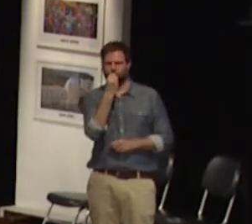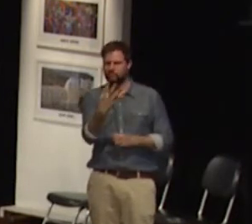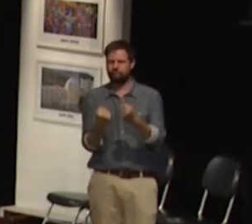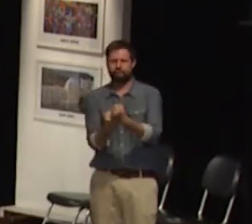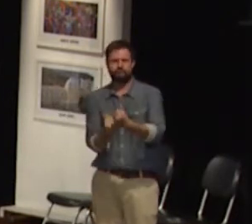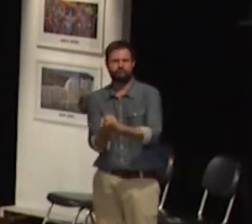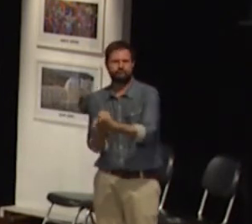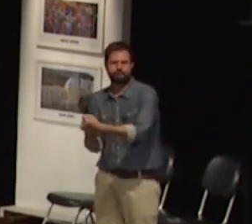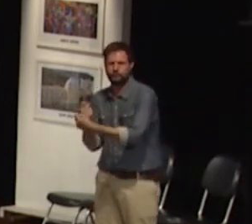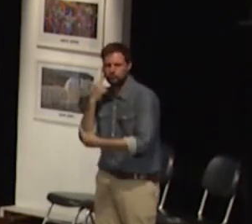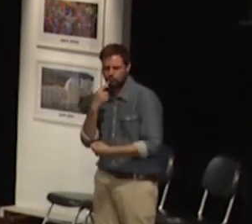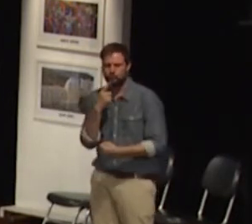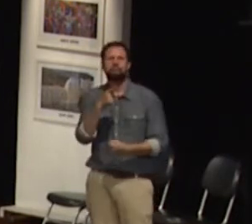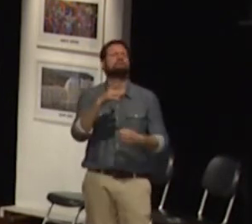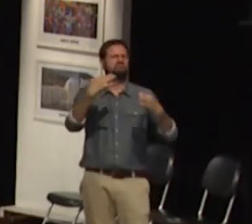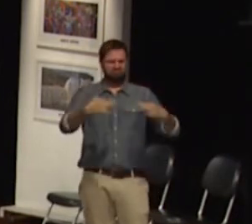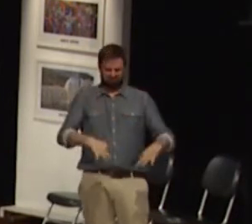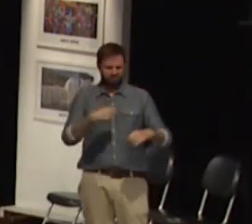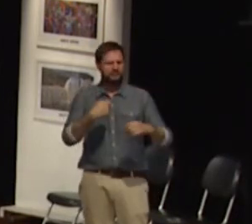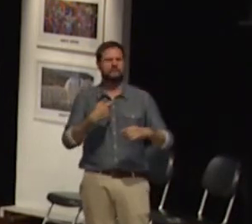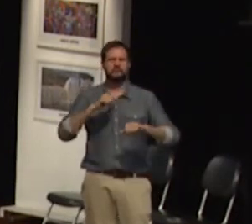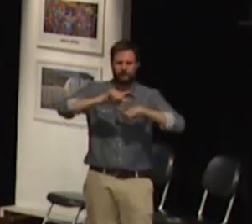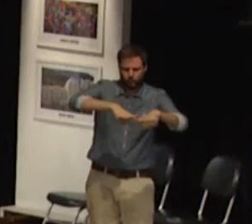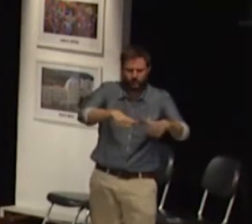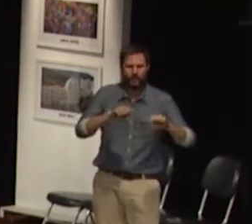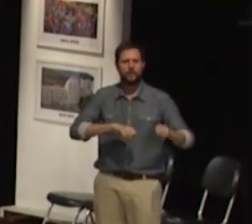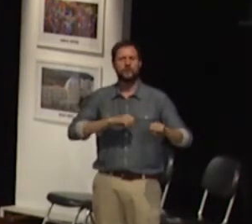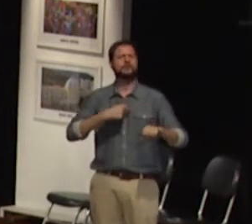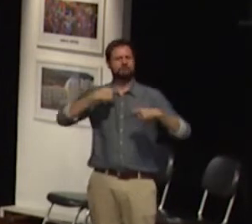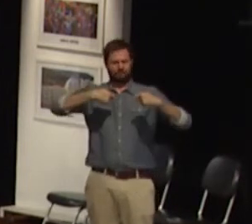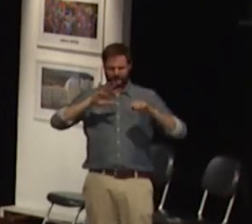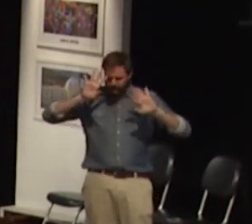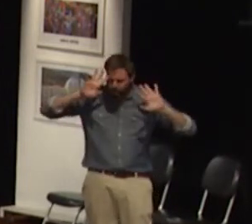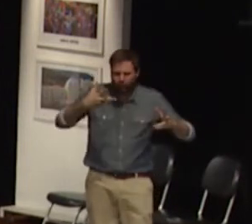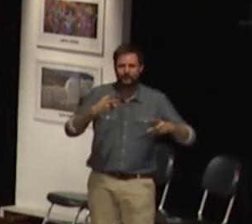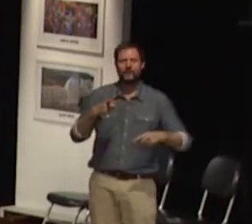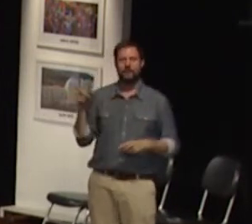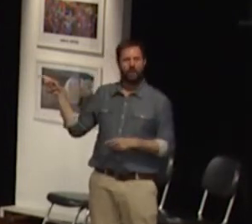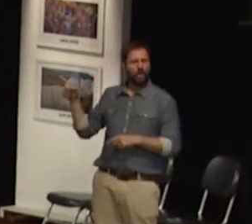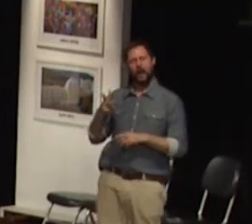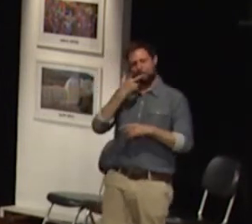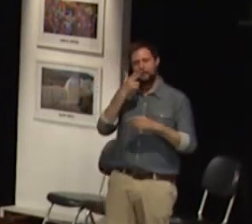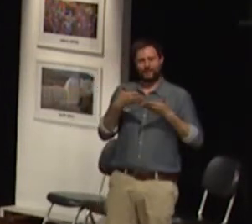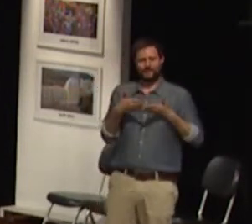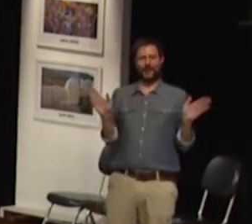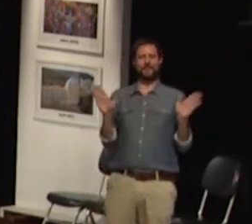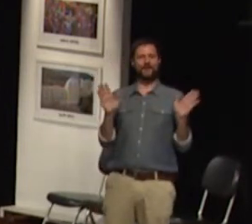a presidente do INEP, ela é ótima, ela está apoiando bastante o movimento dos surdos, essa mudança na educação, ela está